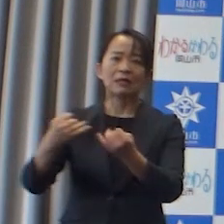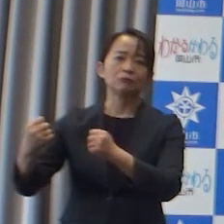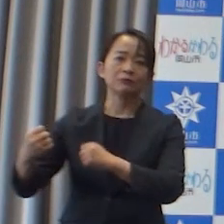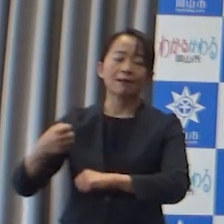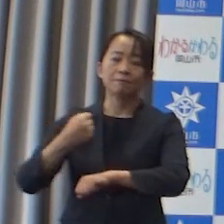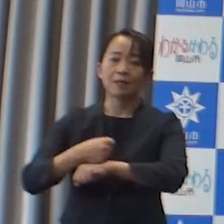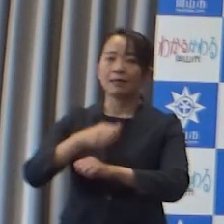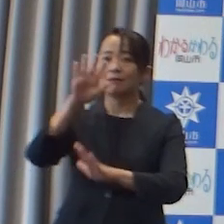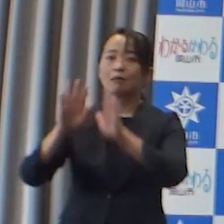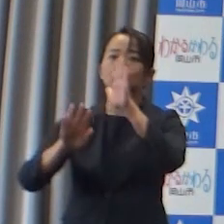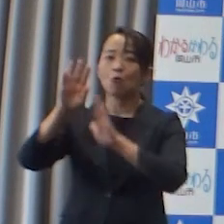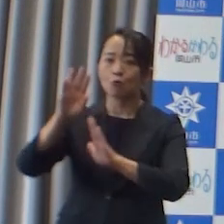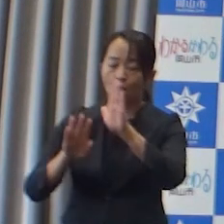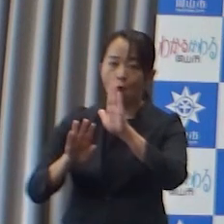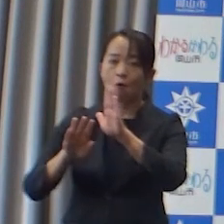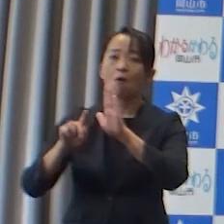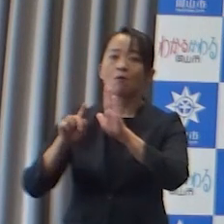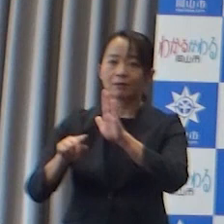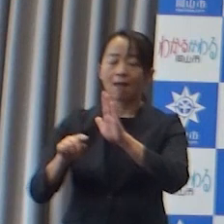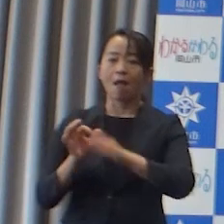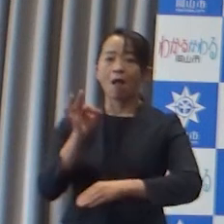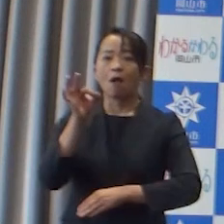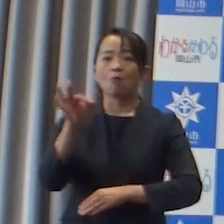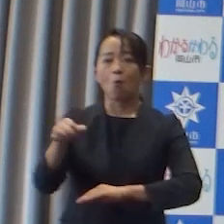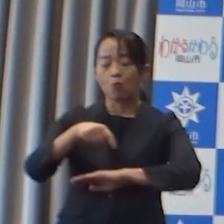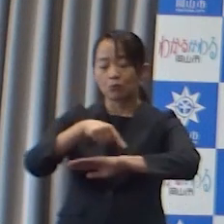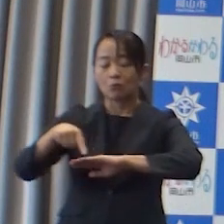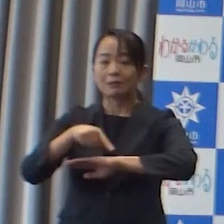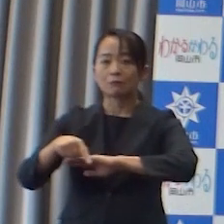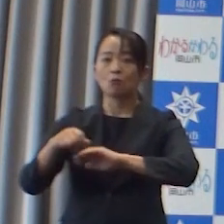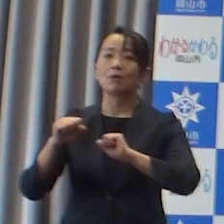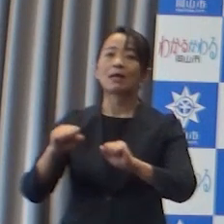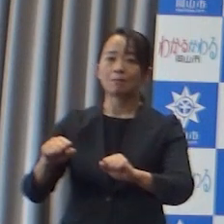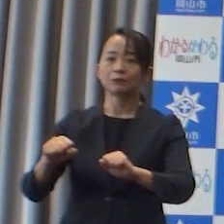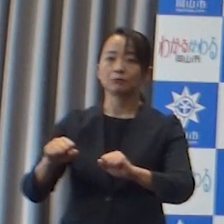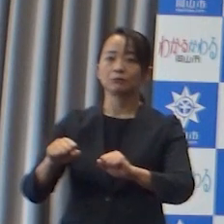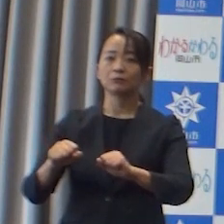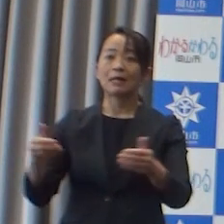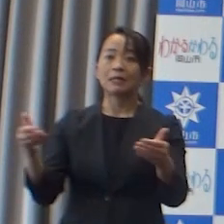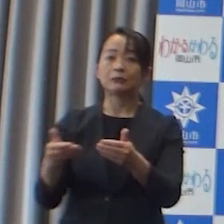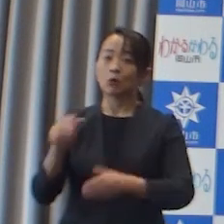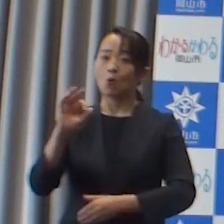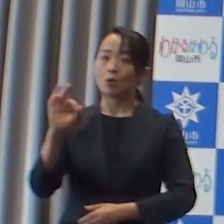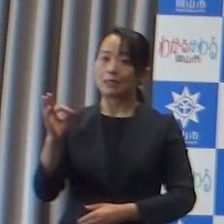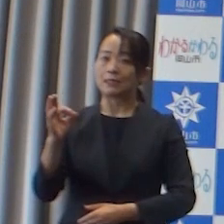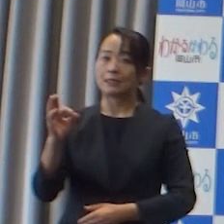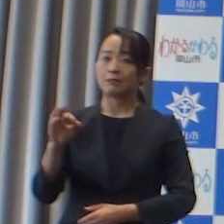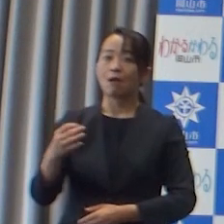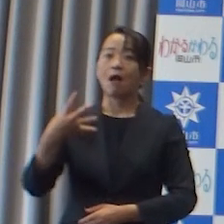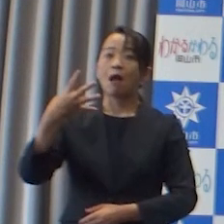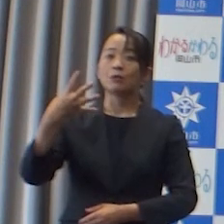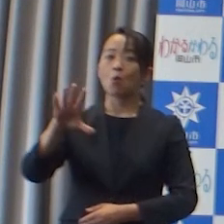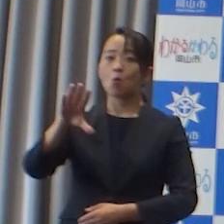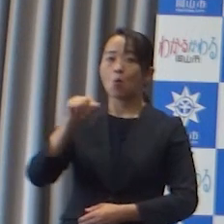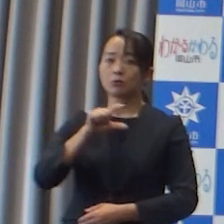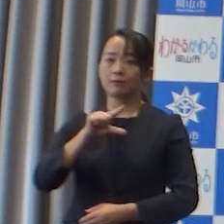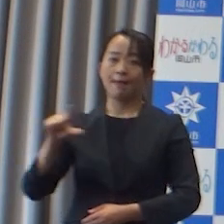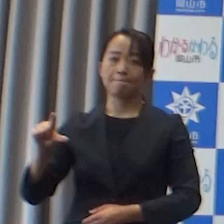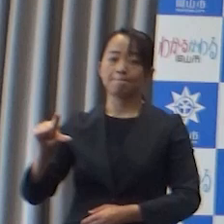接的な負担軽減策を講じることといたしました。事業費は約4億円であります。